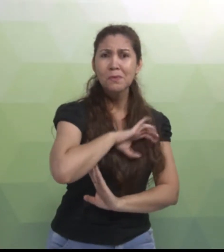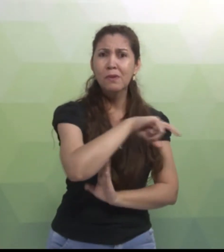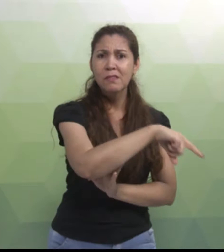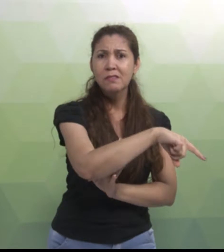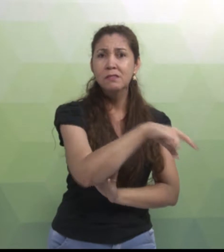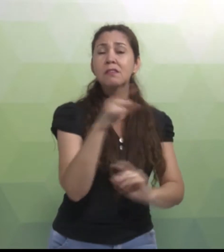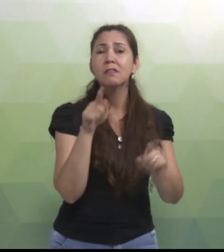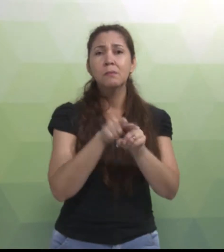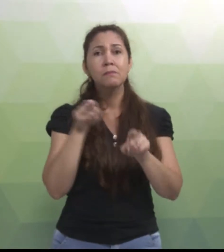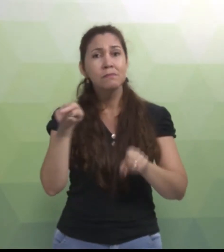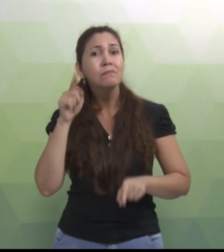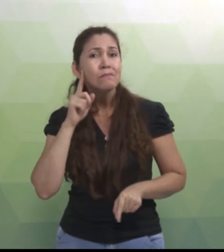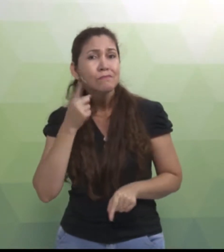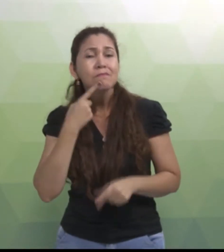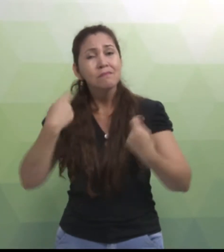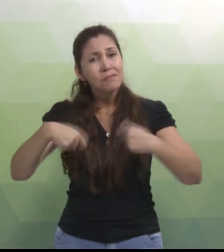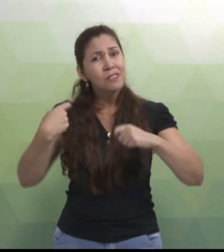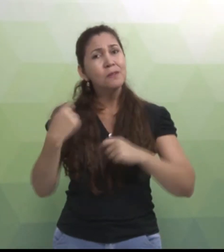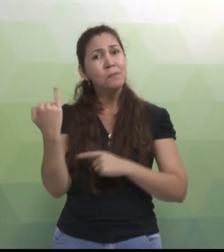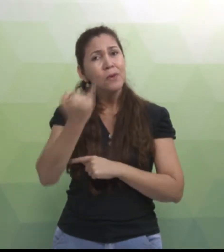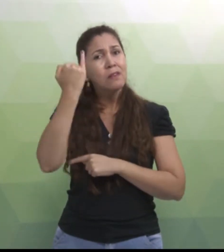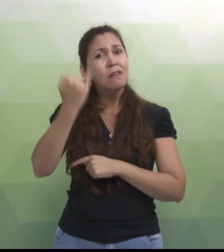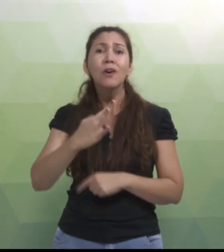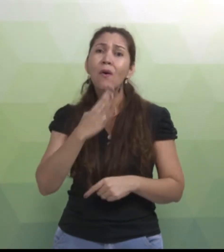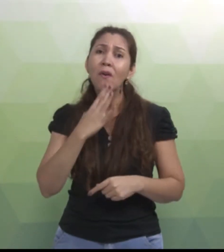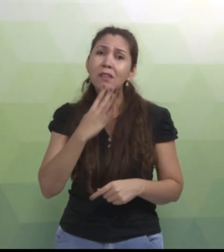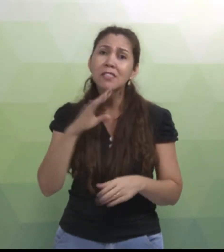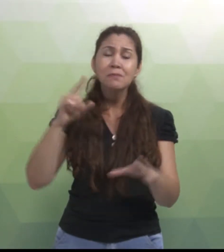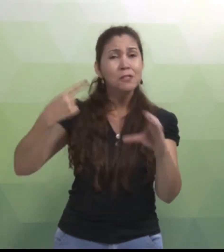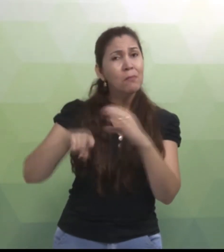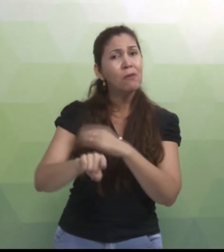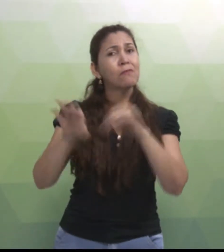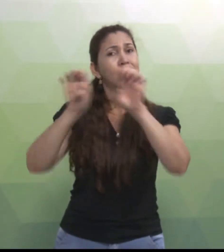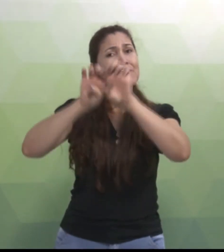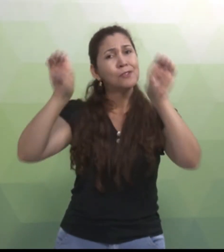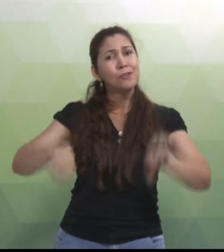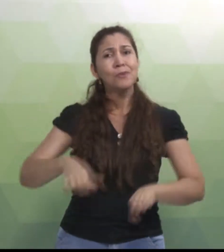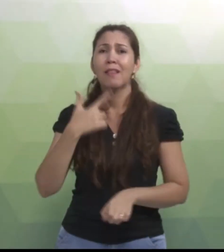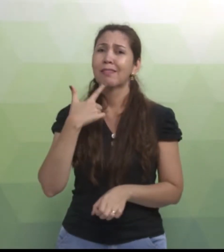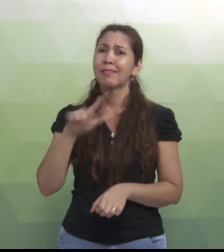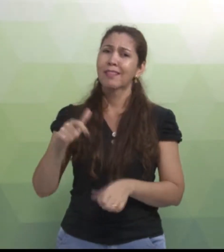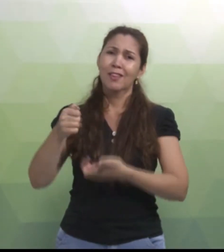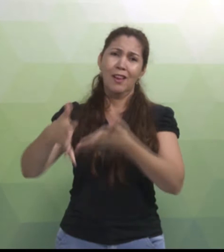da língua profundamente, conhecer a linguística.